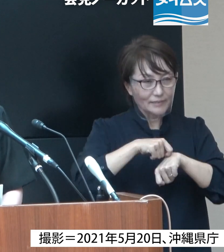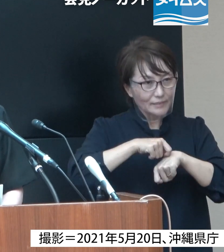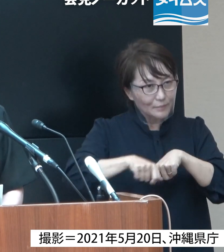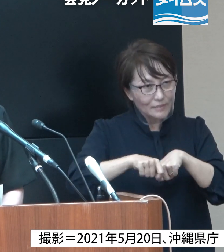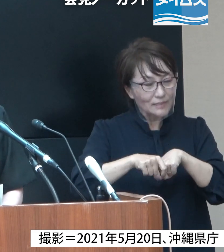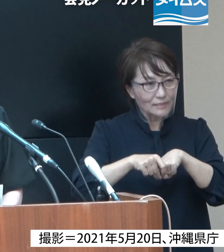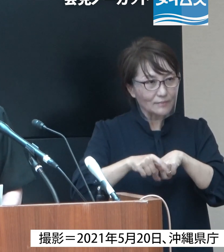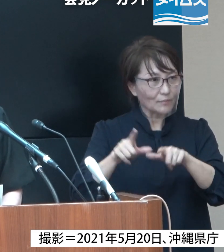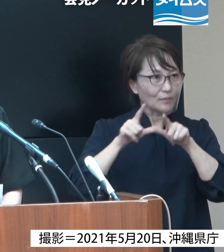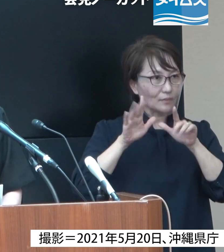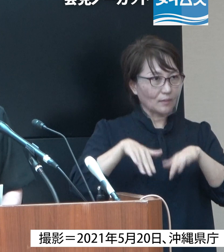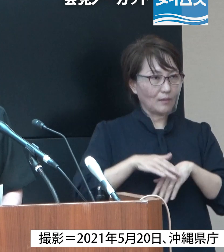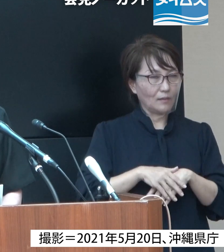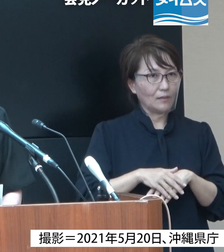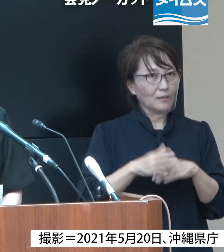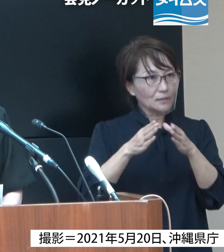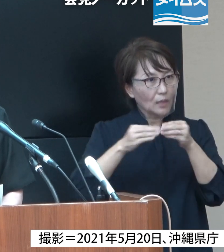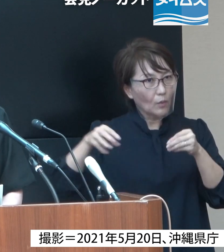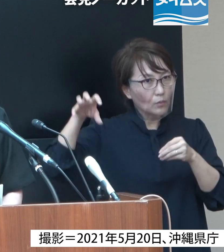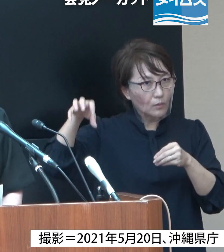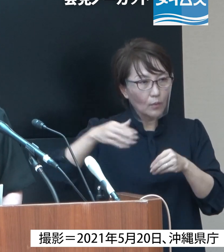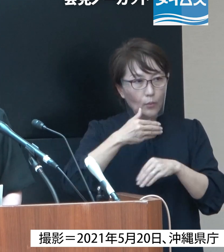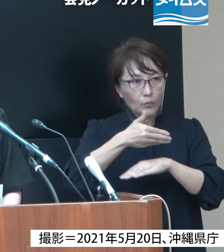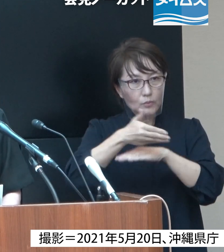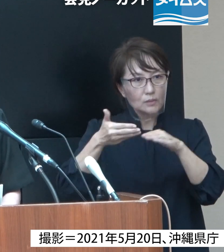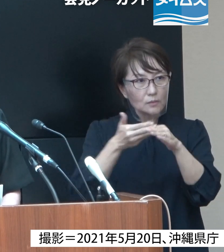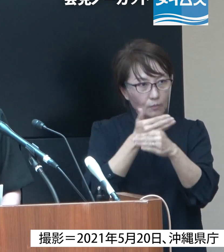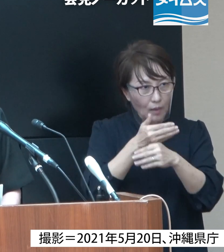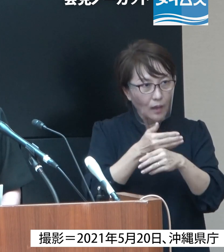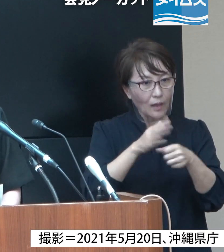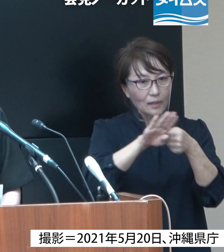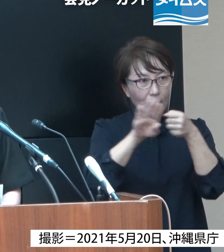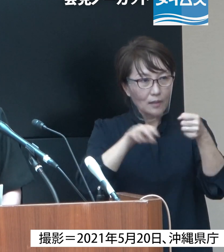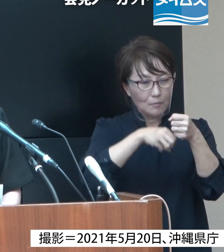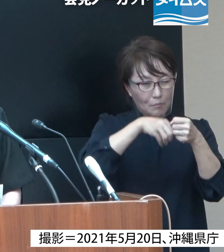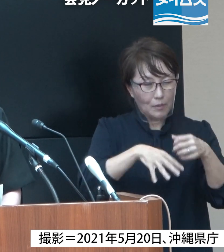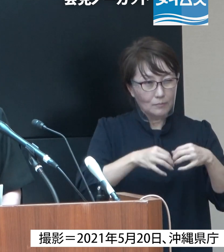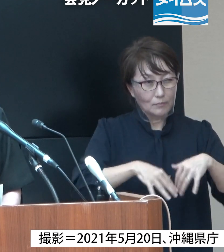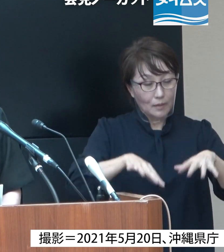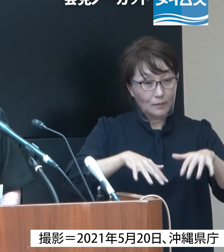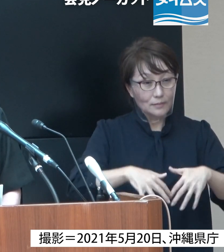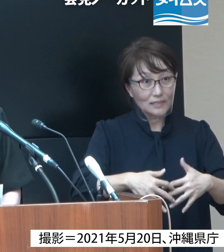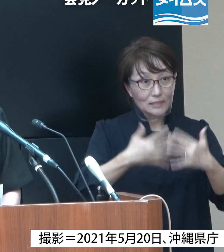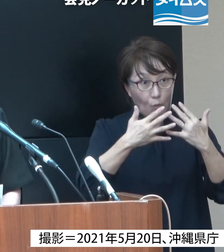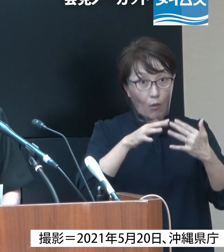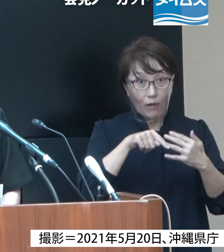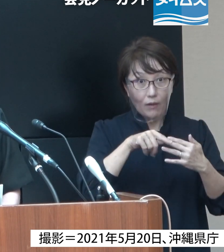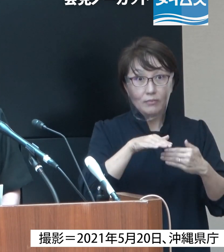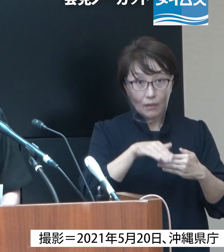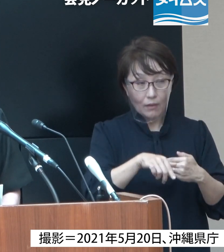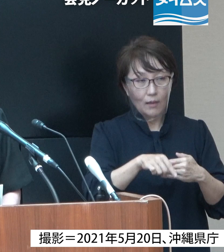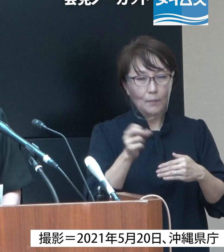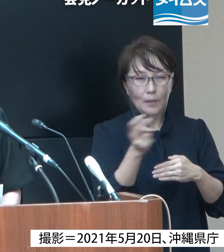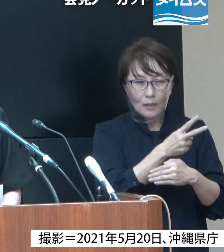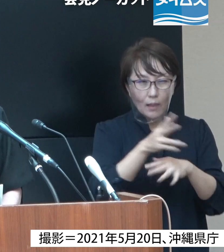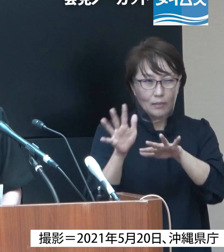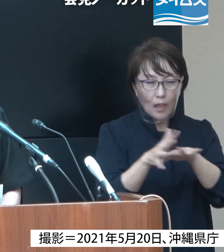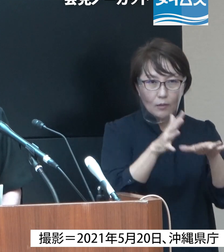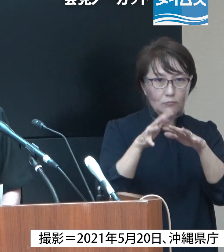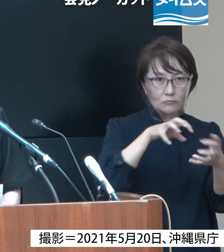の例えば福島の原発に取り組んでいること、あるいは台風災